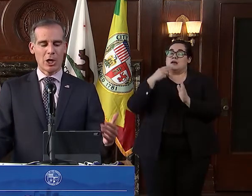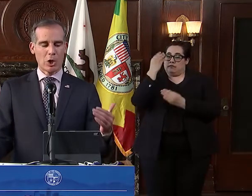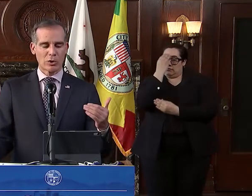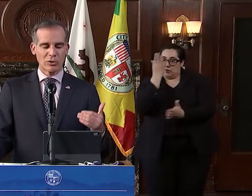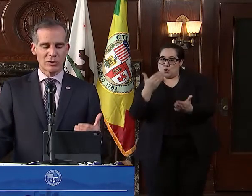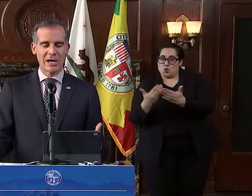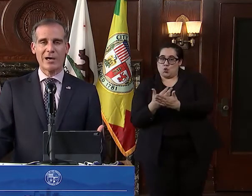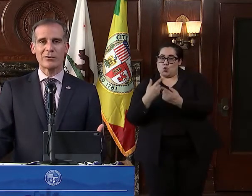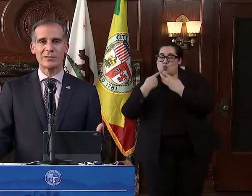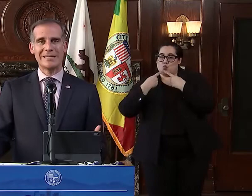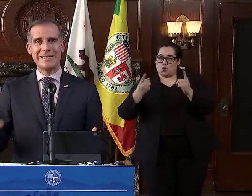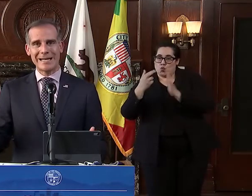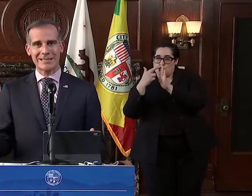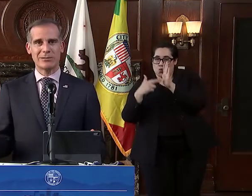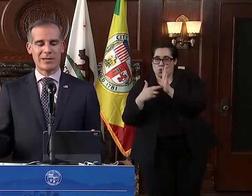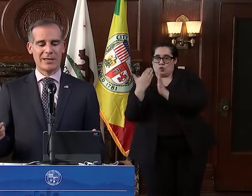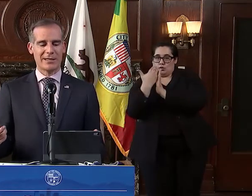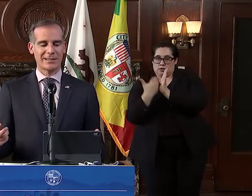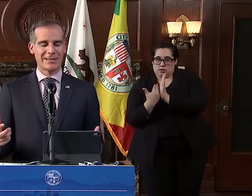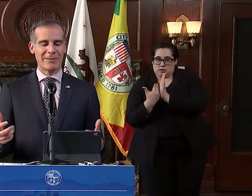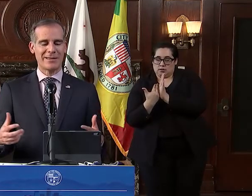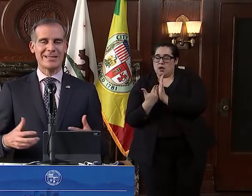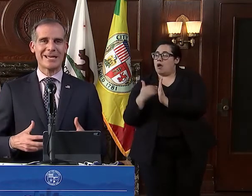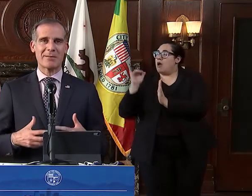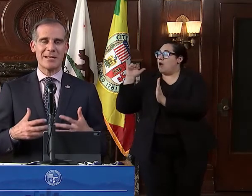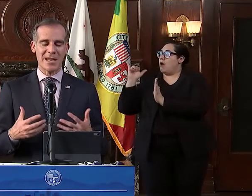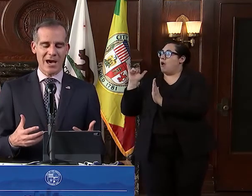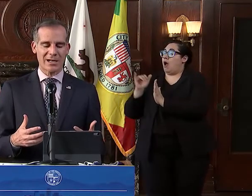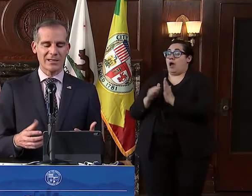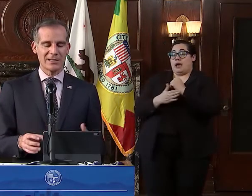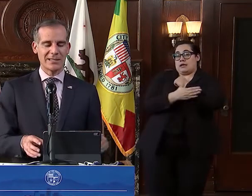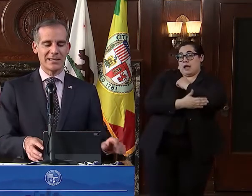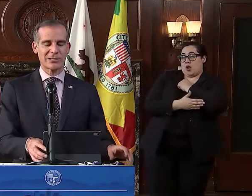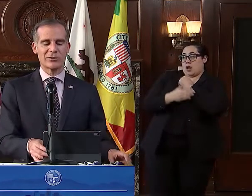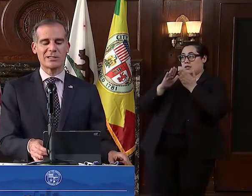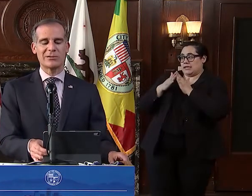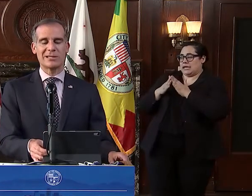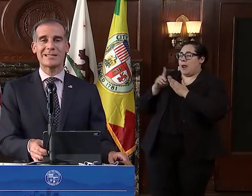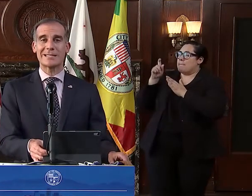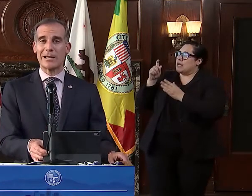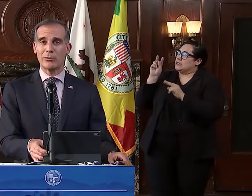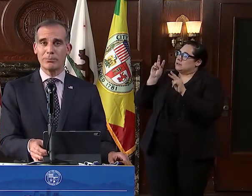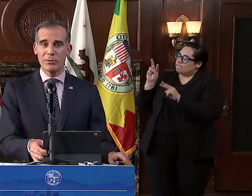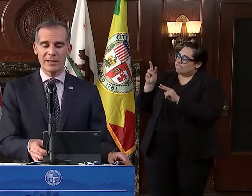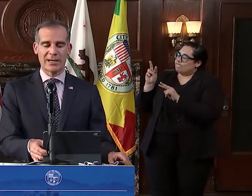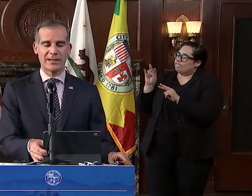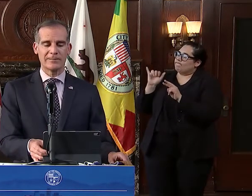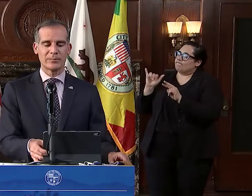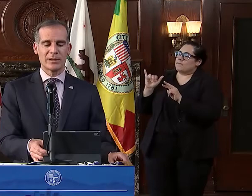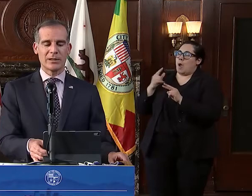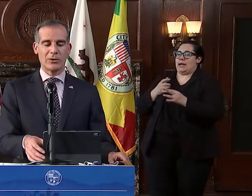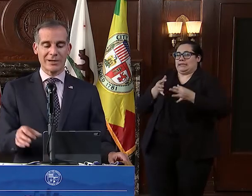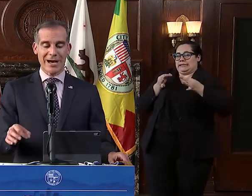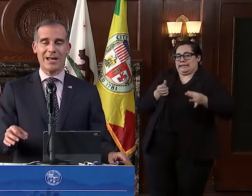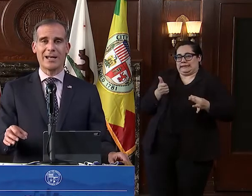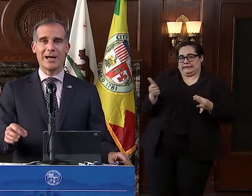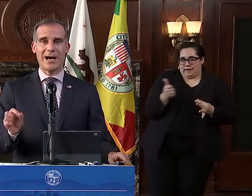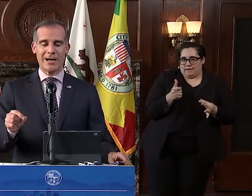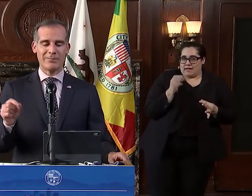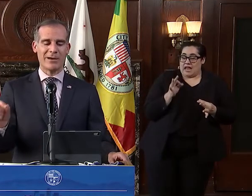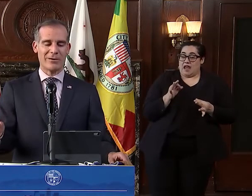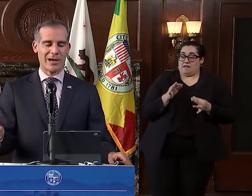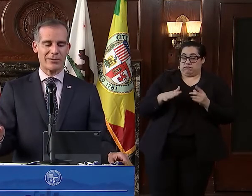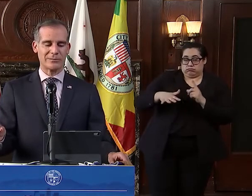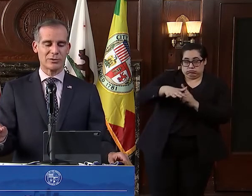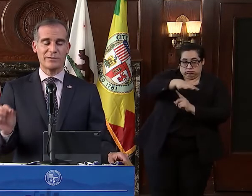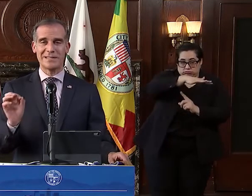pautas, los condados y las ciudades deben determinar si las condiciones de salud pública local